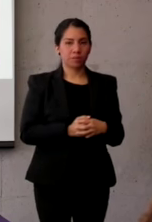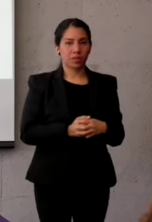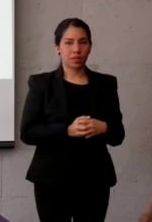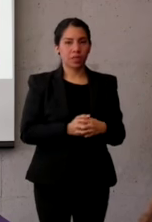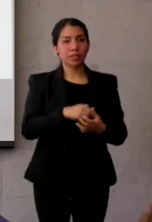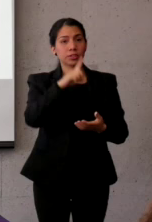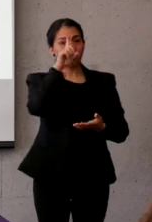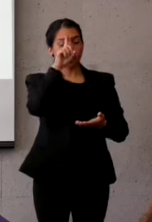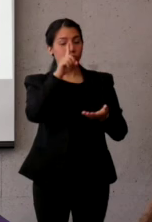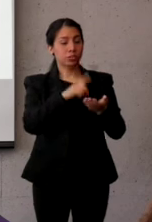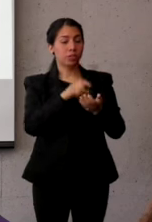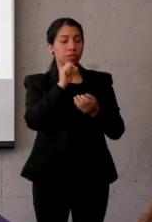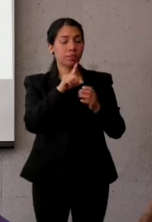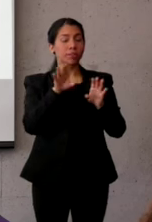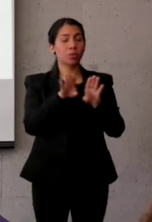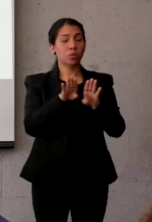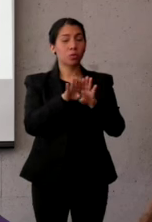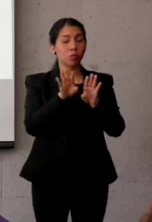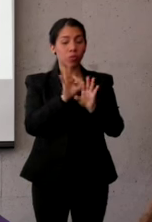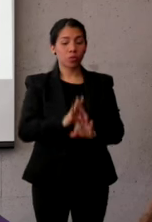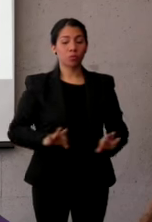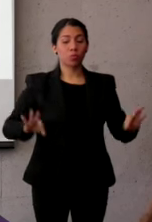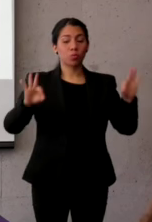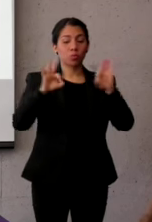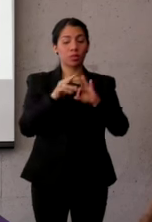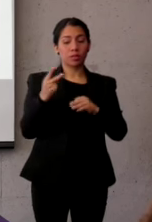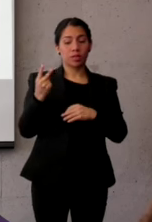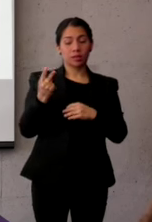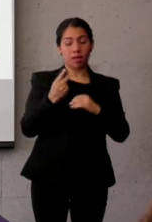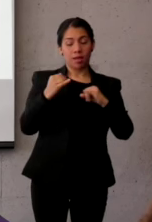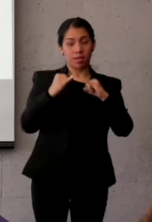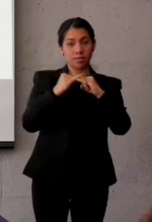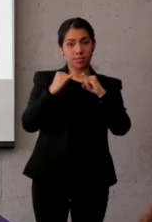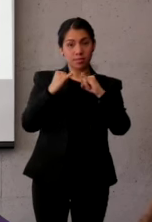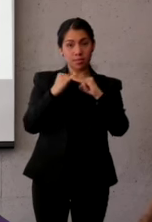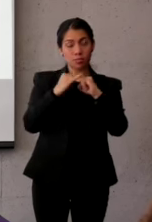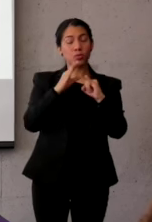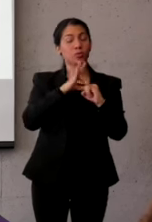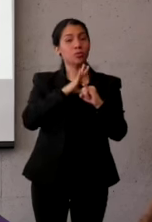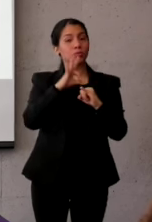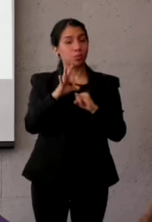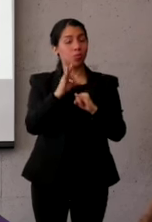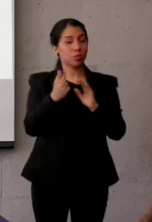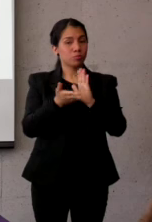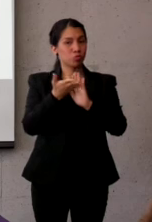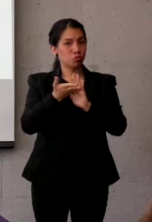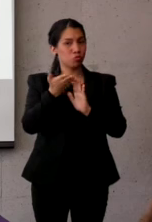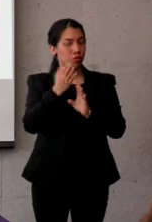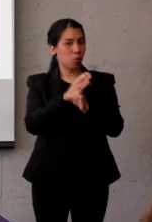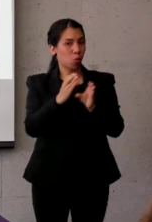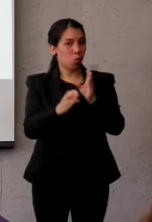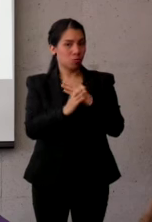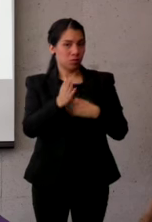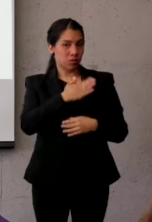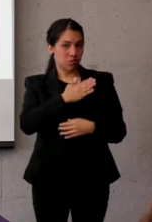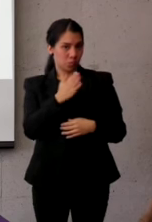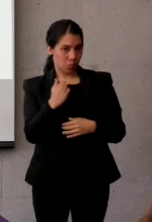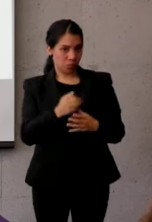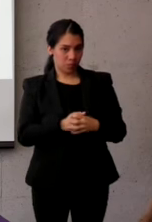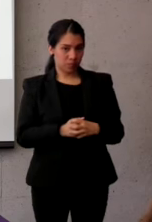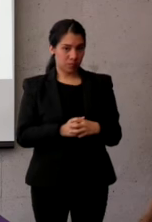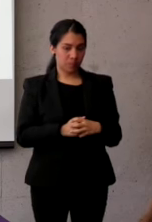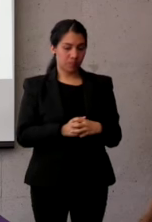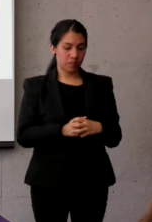construimos en conjunto. El el convenio que hoy se firma